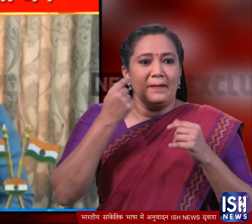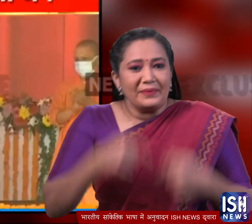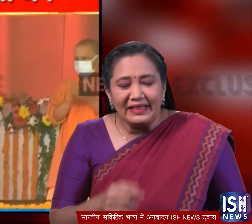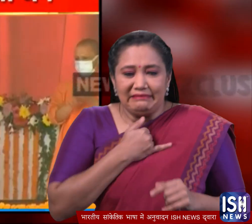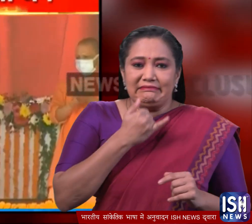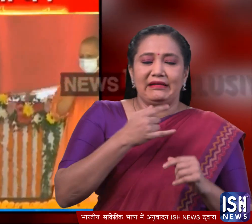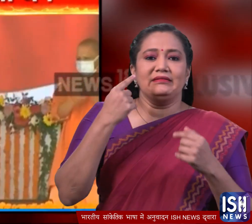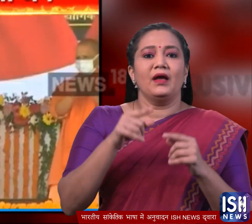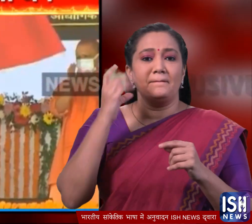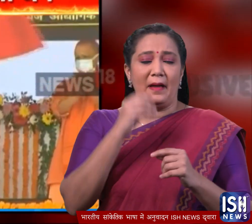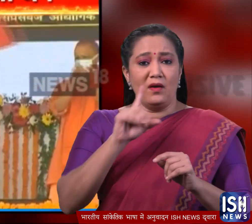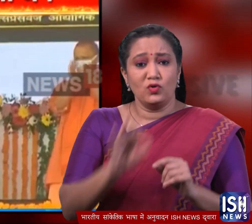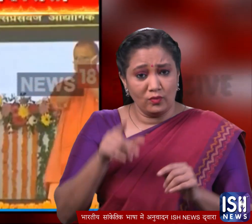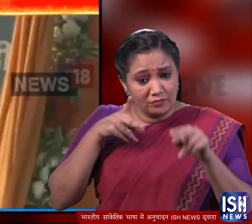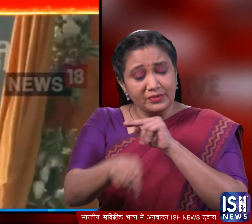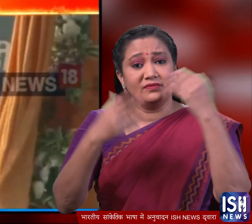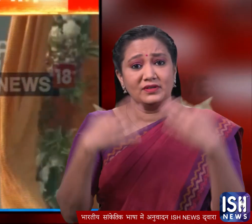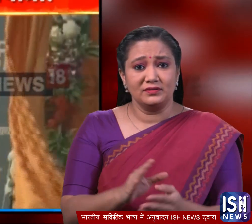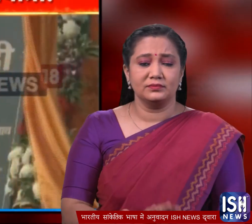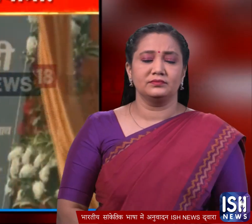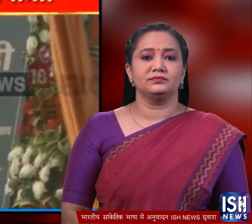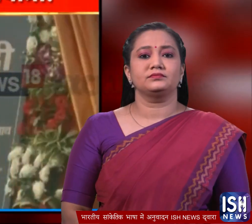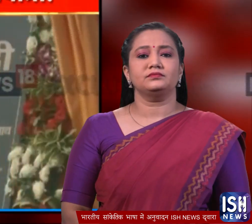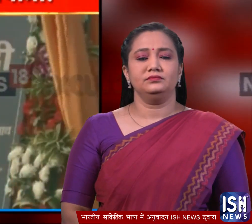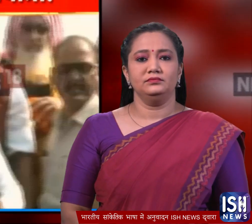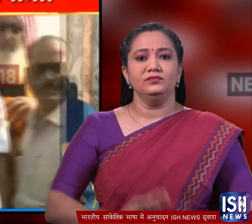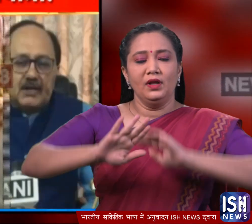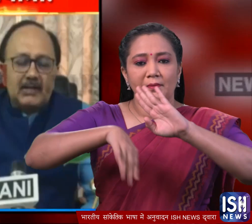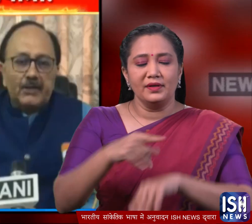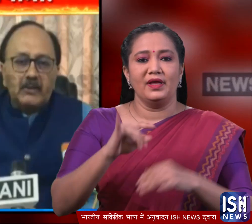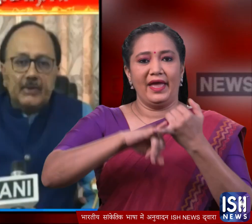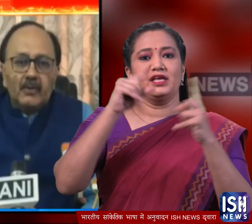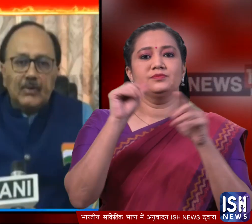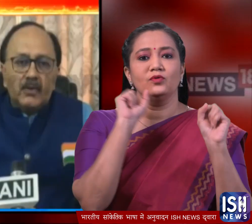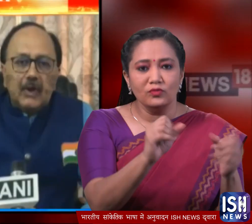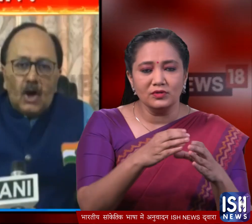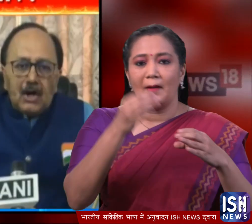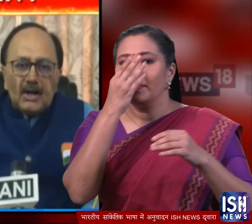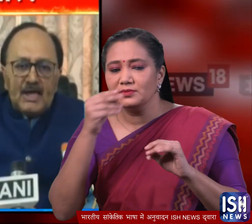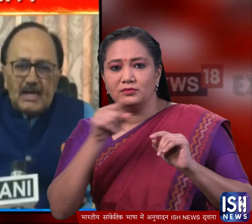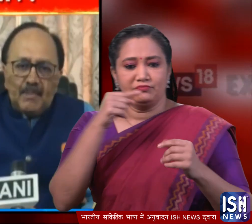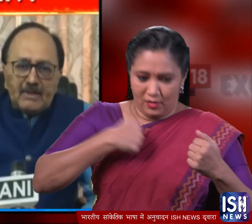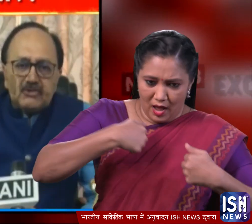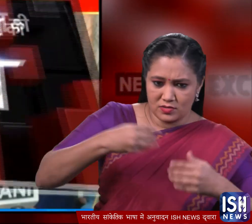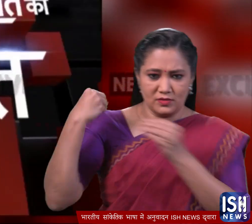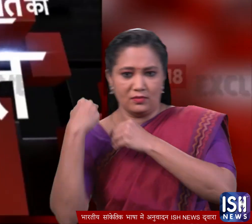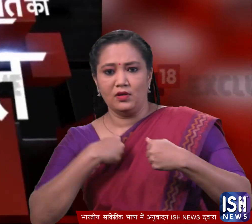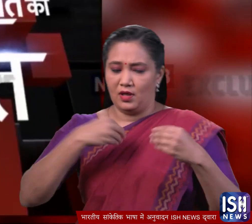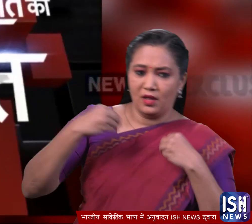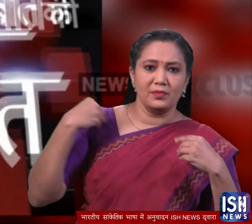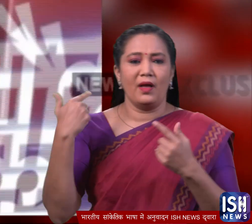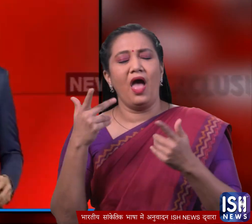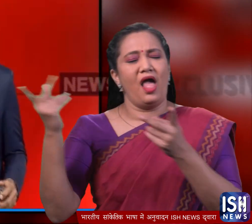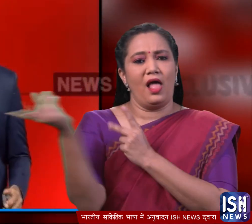खंबा नोचे। एक दिन पहले ही पीएम ने पूर्वांचल एक्सप्रेसवे का उद्घाटन किया था, जिसके बाद समाजवादी पार्टी और बीजेपी में क्रेडिट वॉर शुरू हो